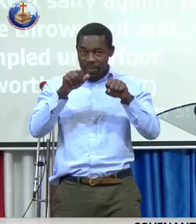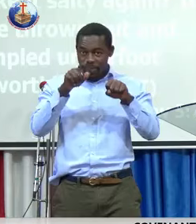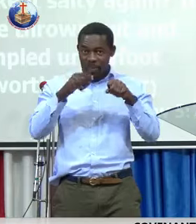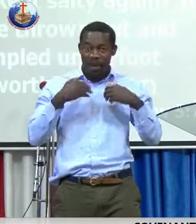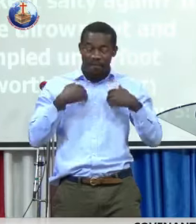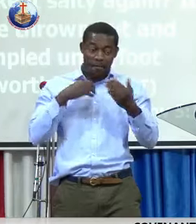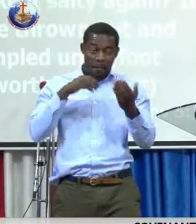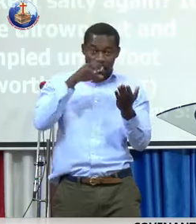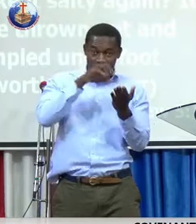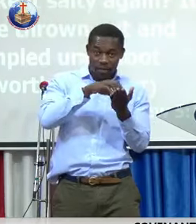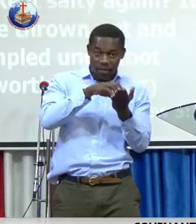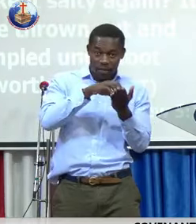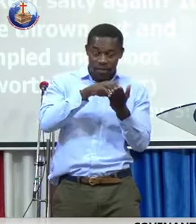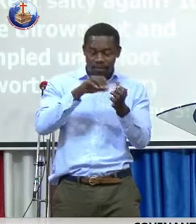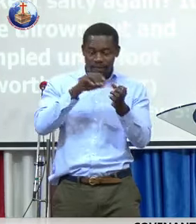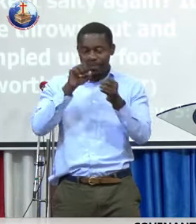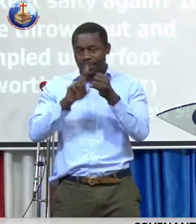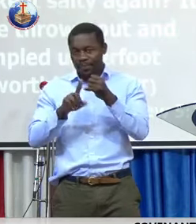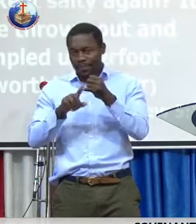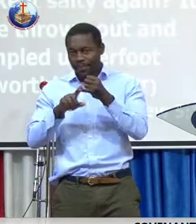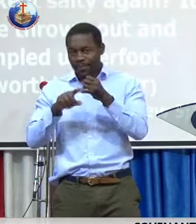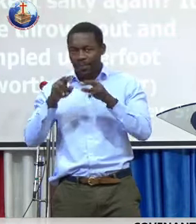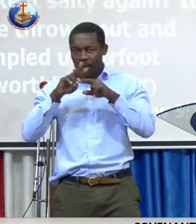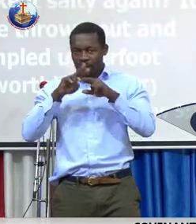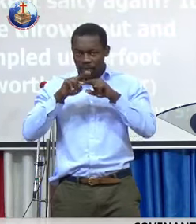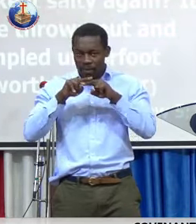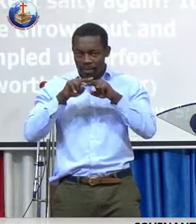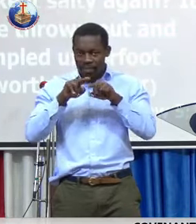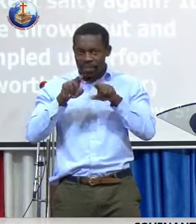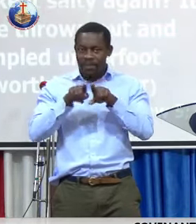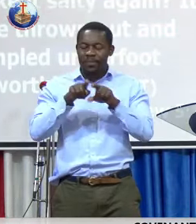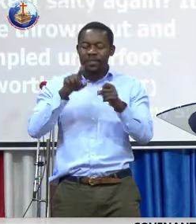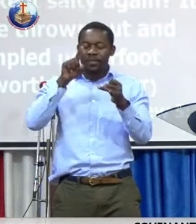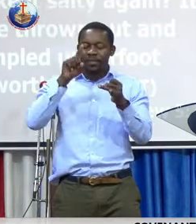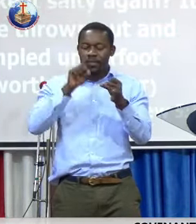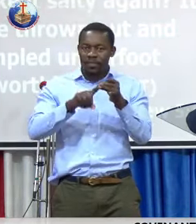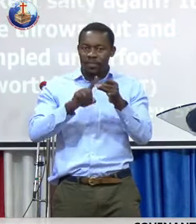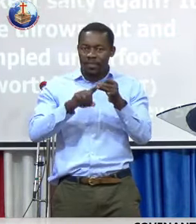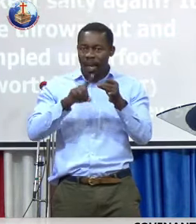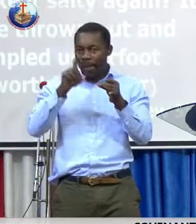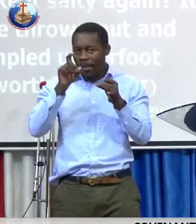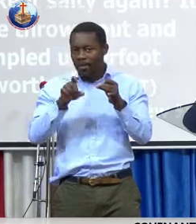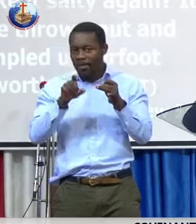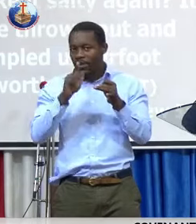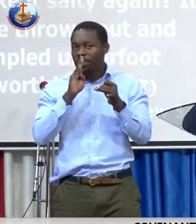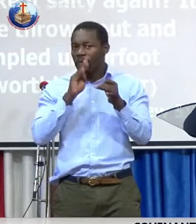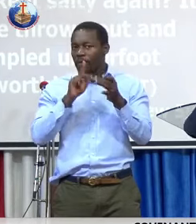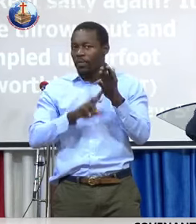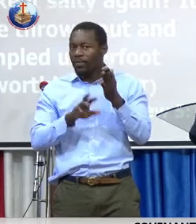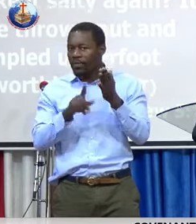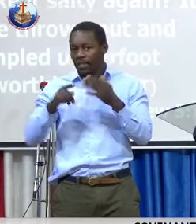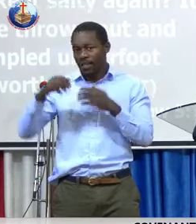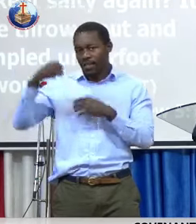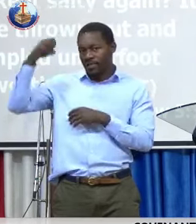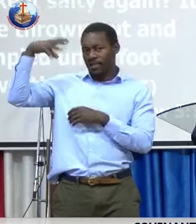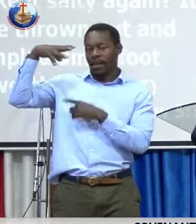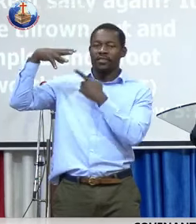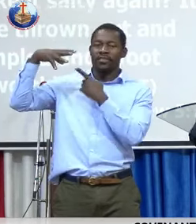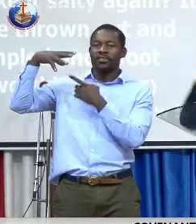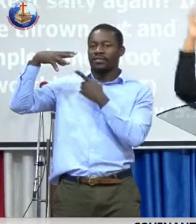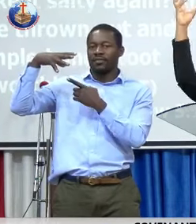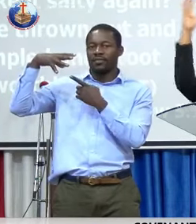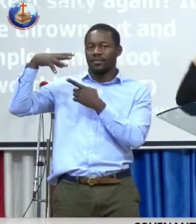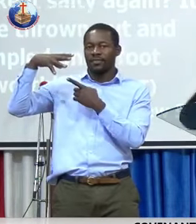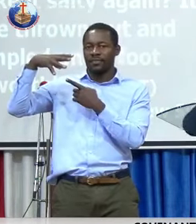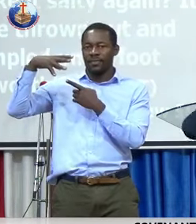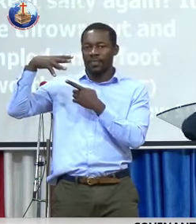of being the salt. Tunafaa kuwa katika ile nafasi ya kuwa chumvi. We are meant to be an object